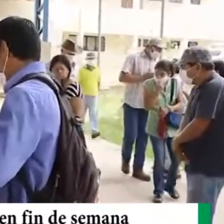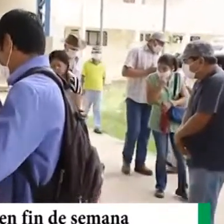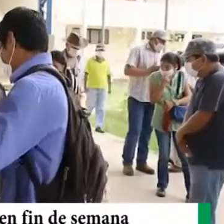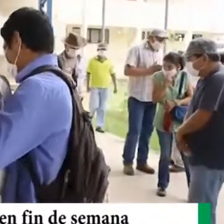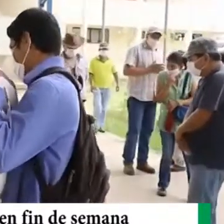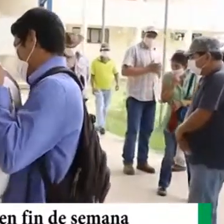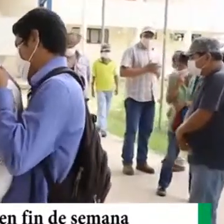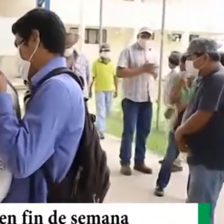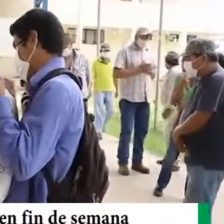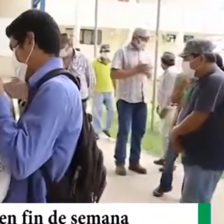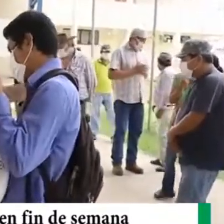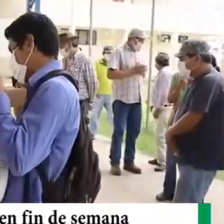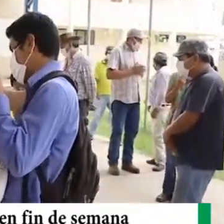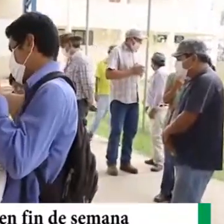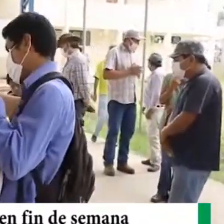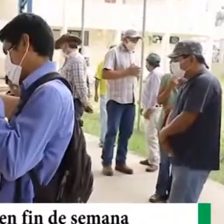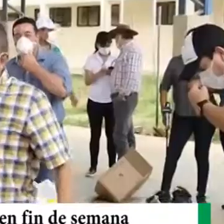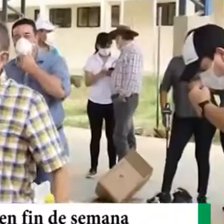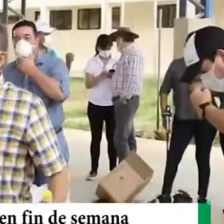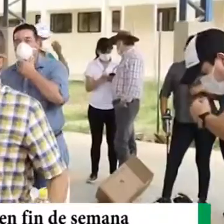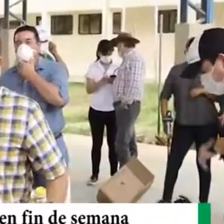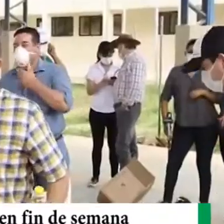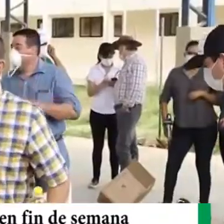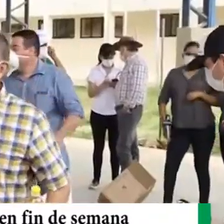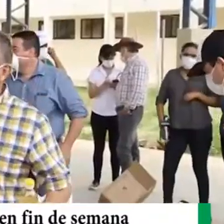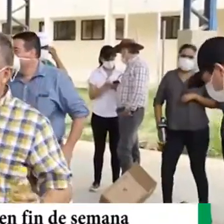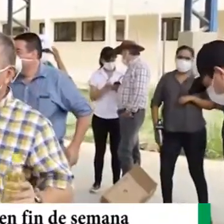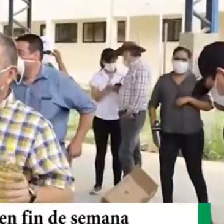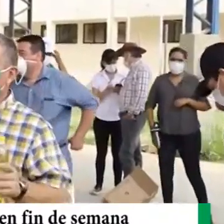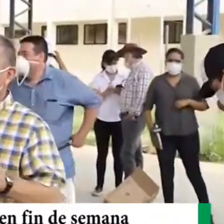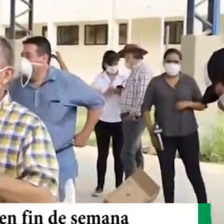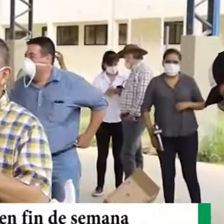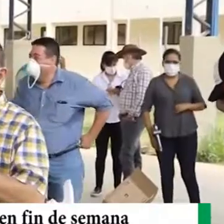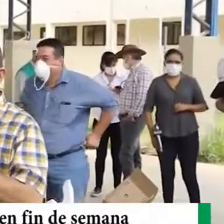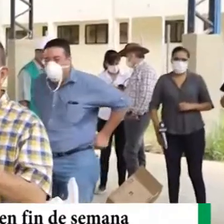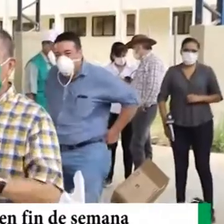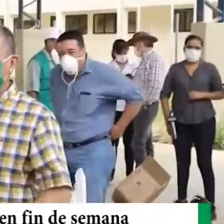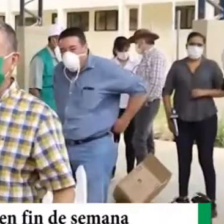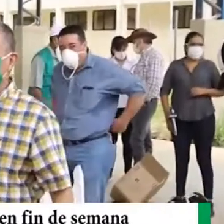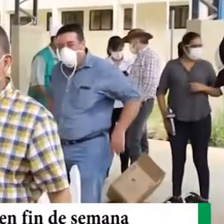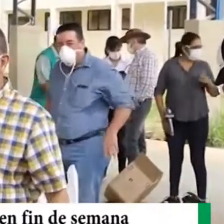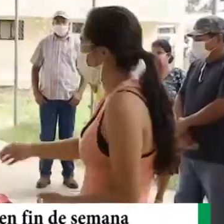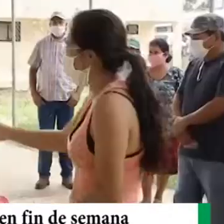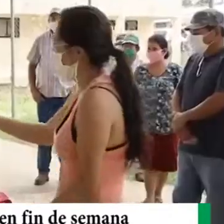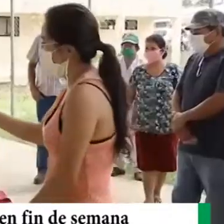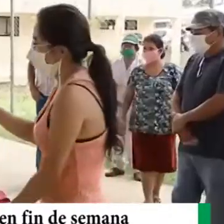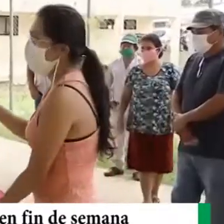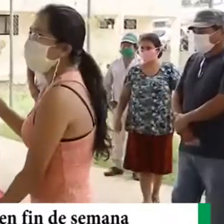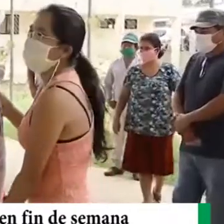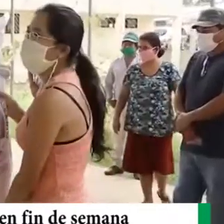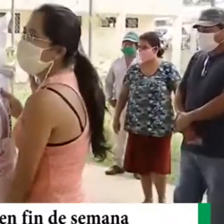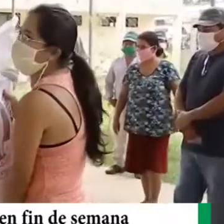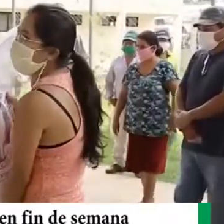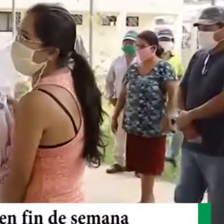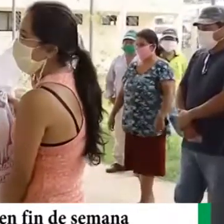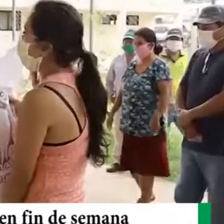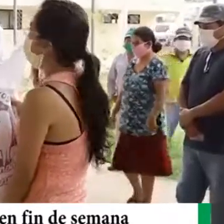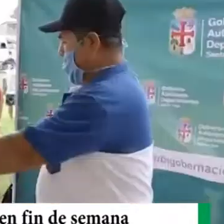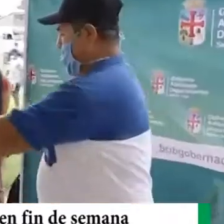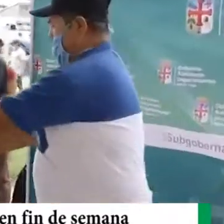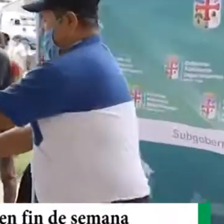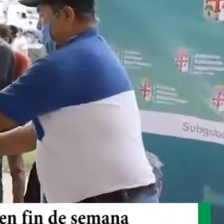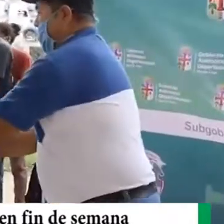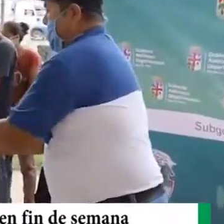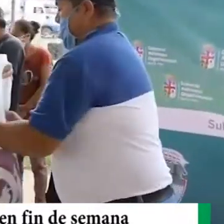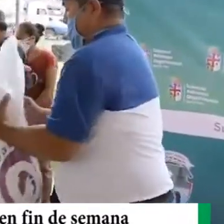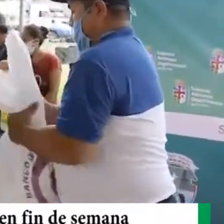de cumplir la meta que nos habíamos planteado y muy contentos de trabajar en este primero de mayo aquí con las diferentes autoridades, con